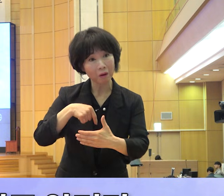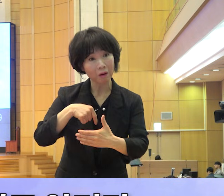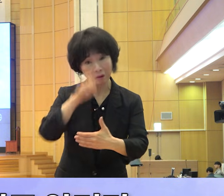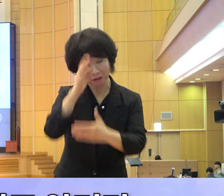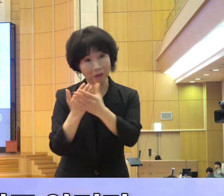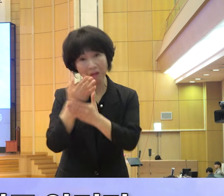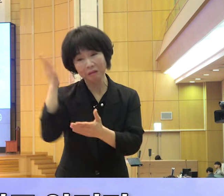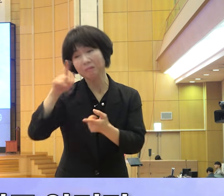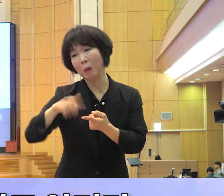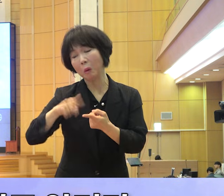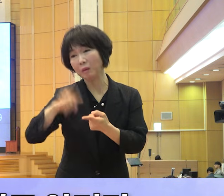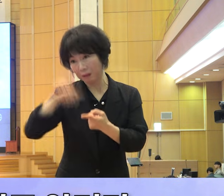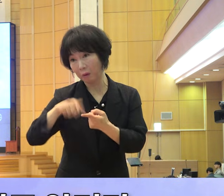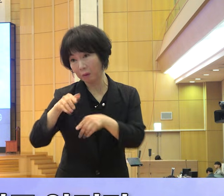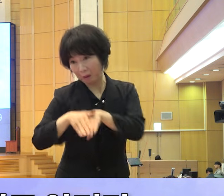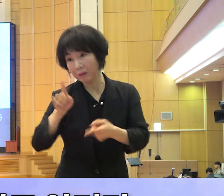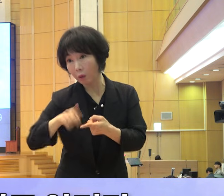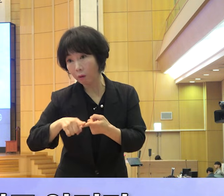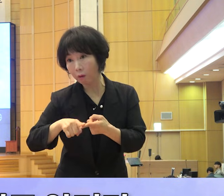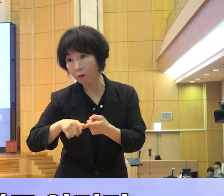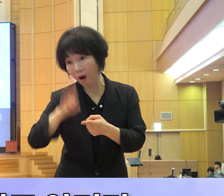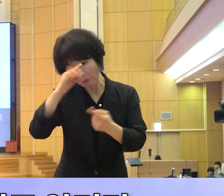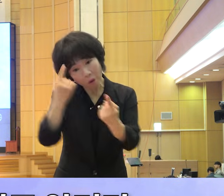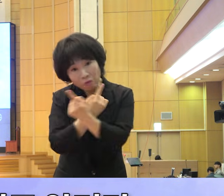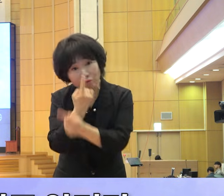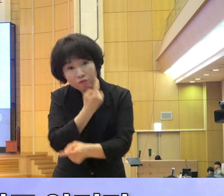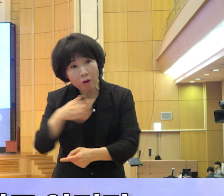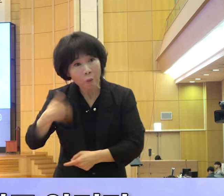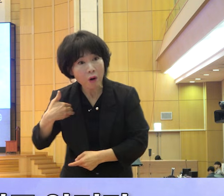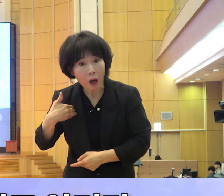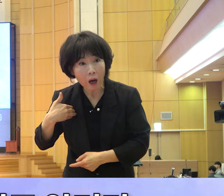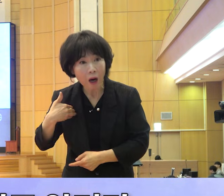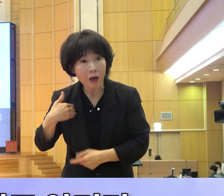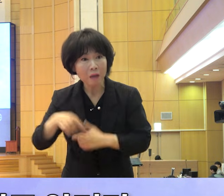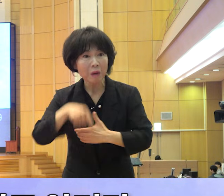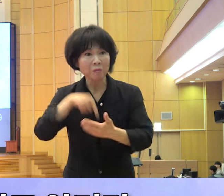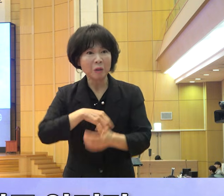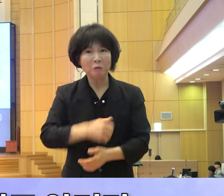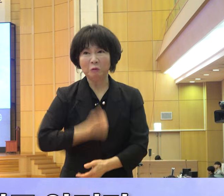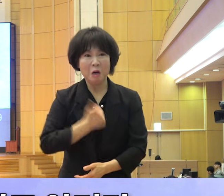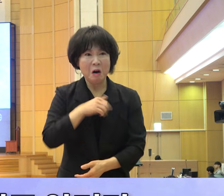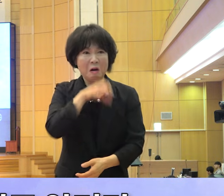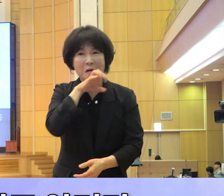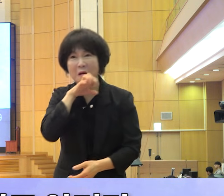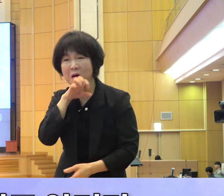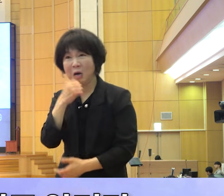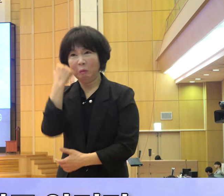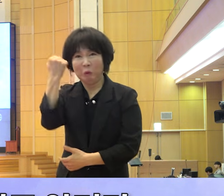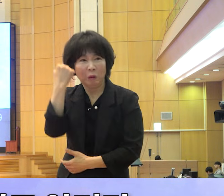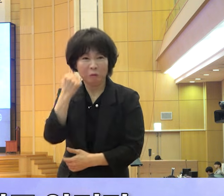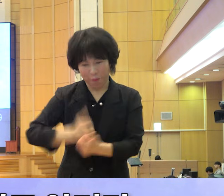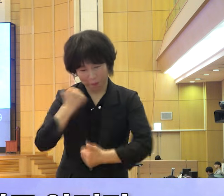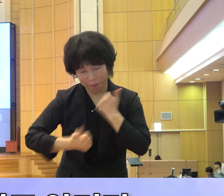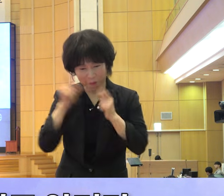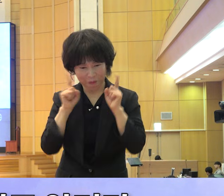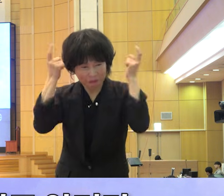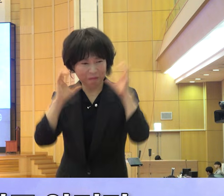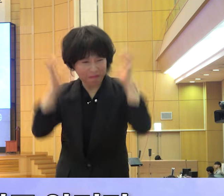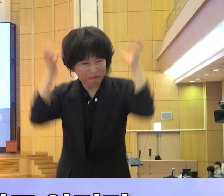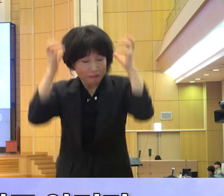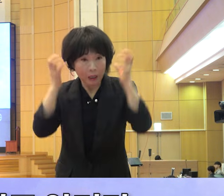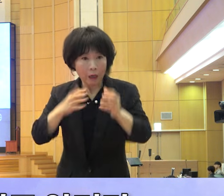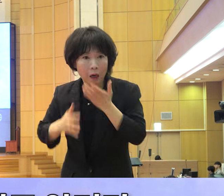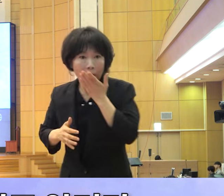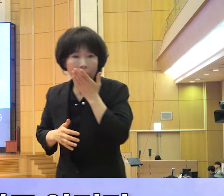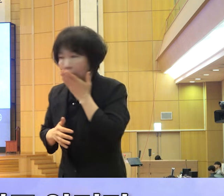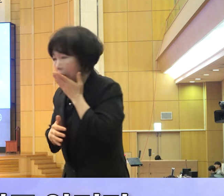원망, 불평, 탄식, 이런 것만 막 토해내버리는 거예요. 그냥 토해내버리는 거예요. 그러니까 우리 주님 볼